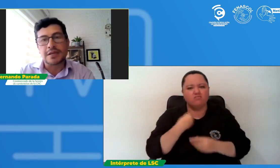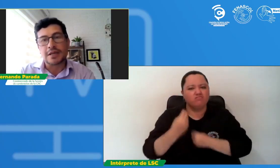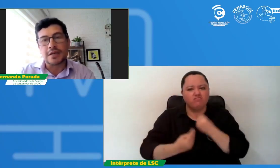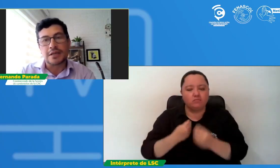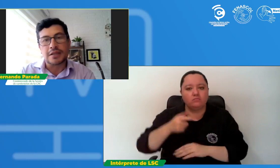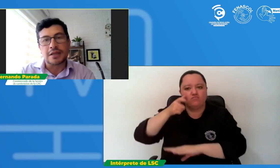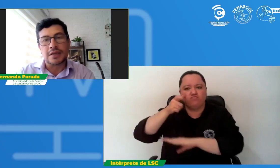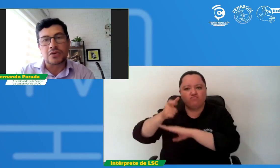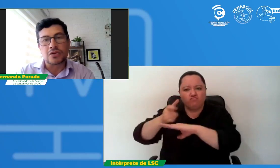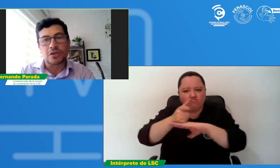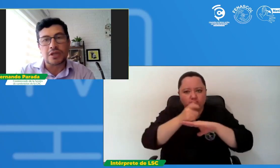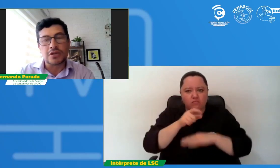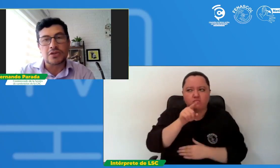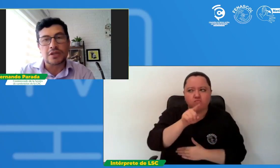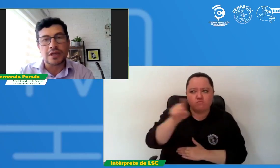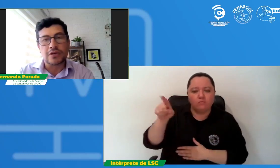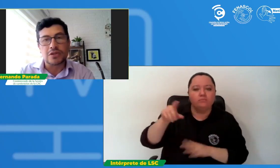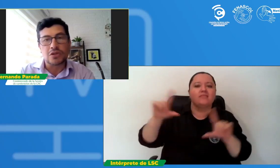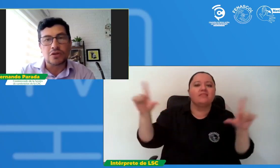Gracias.